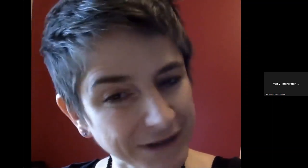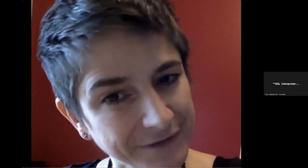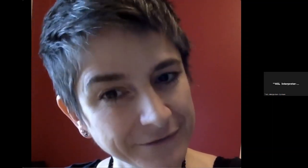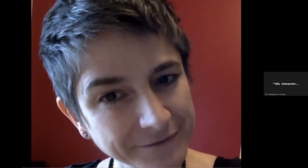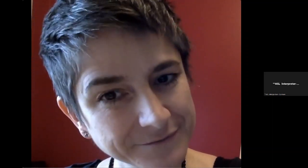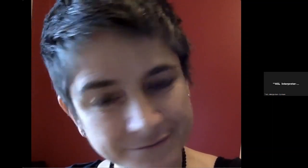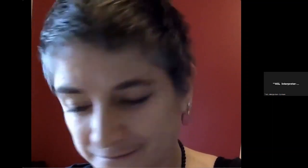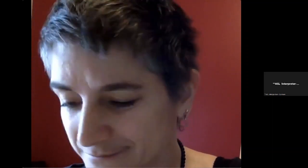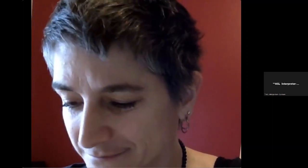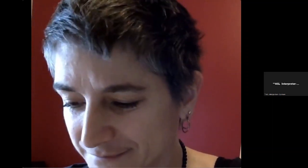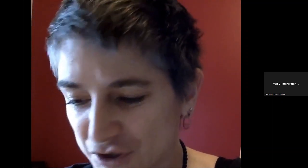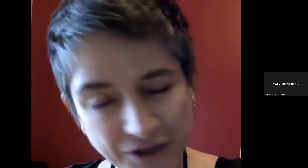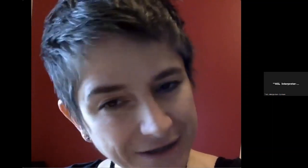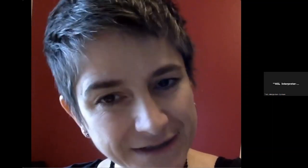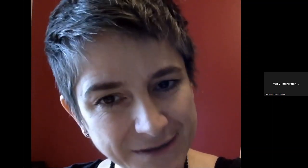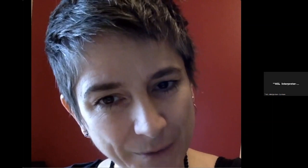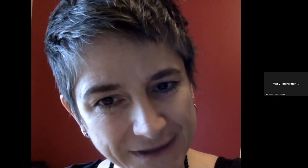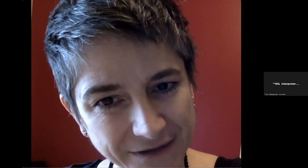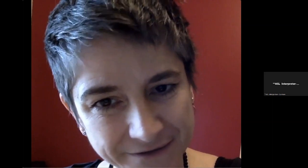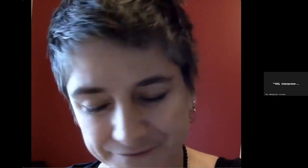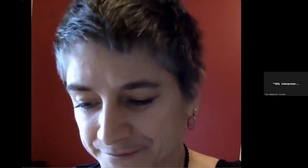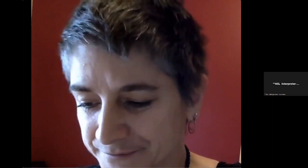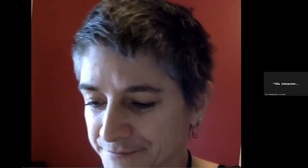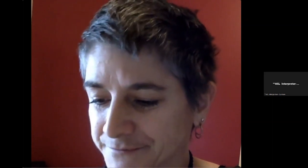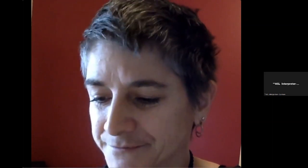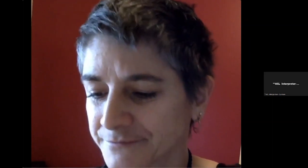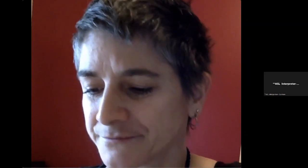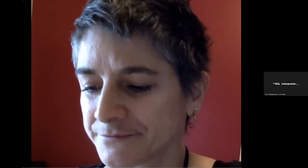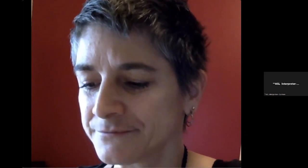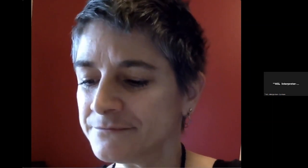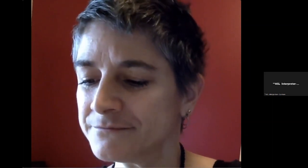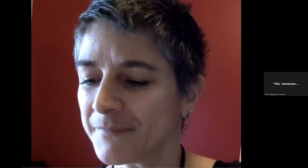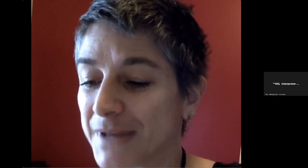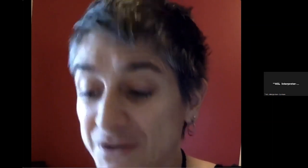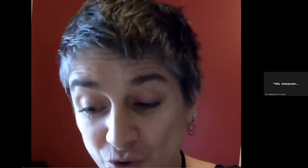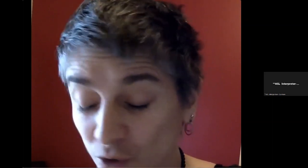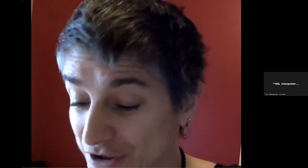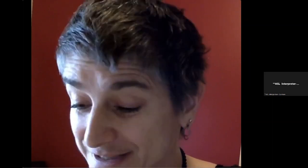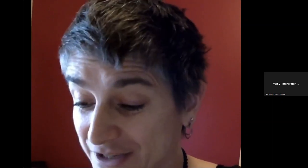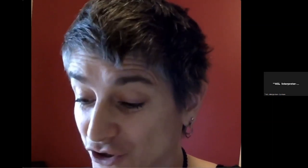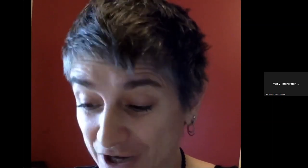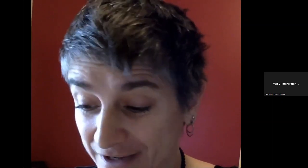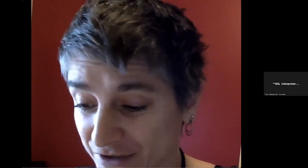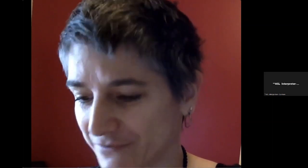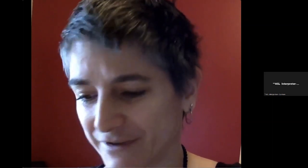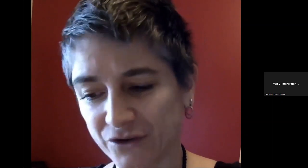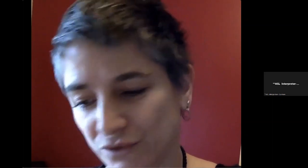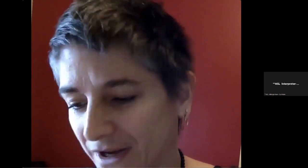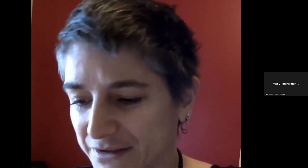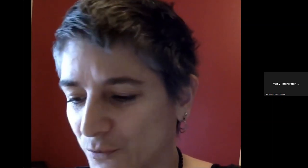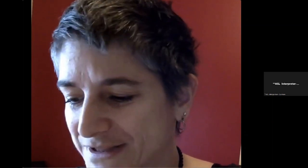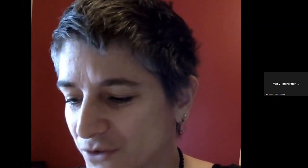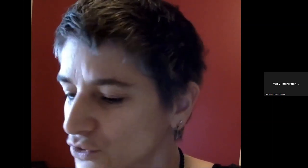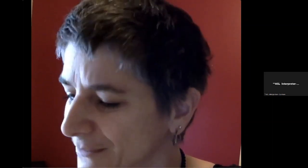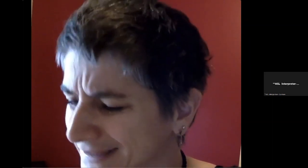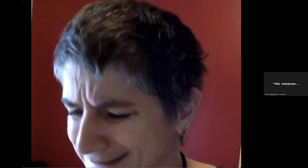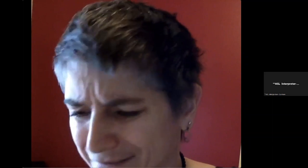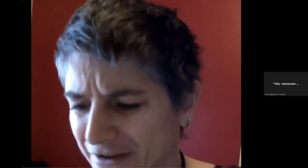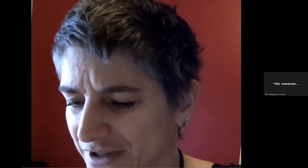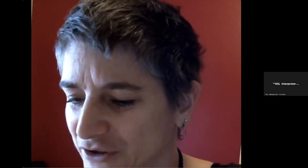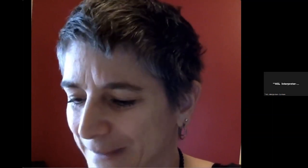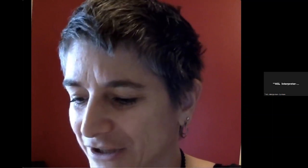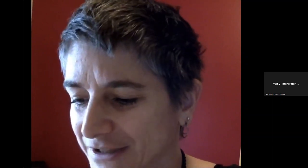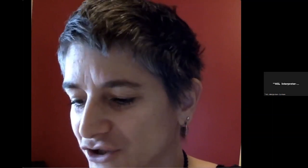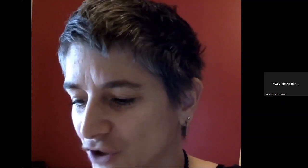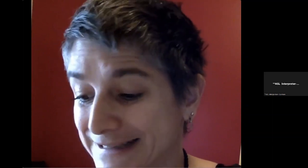de volonté de vivre. Ce n'est facile pour personne. Bien sûr, au quotidien, je gère. Je vais à tous les rendez-vous médicaux, j'amène les